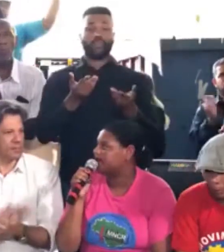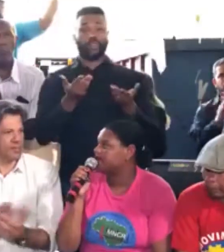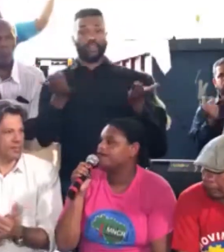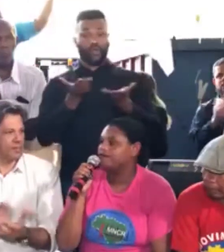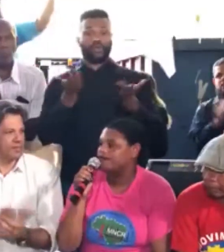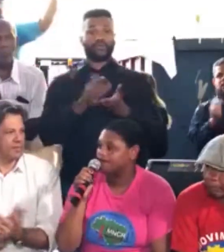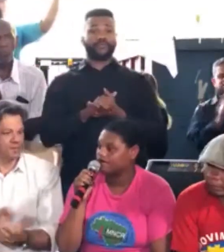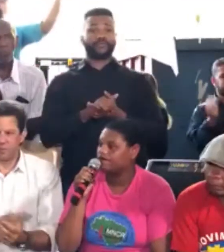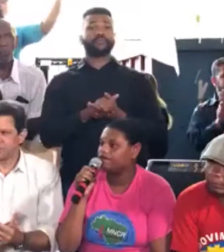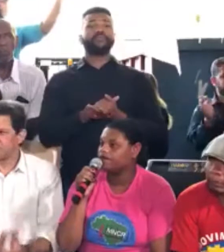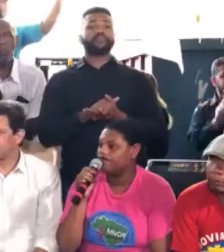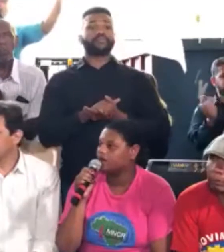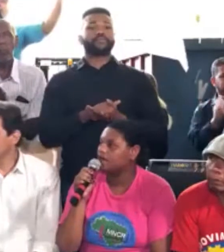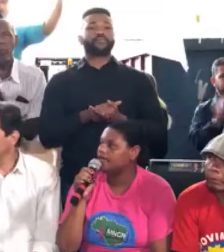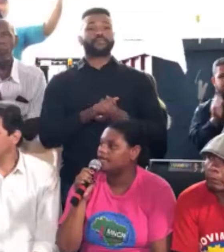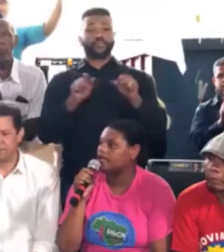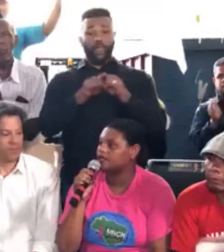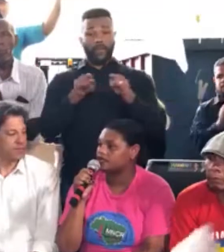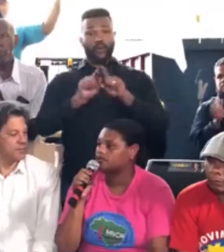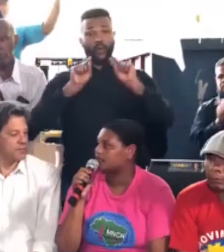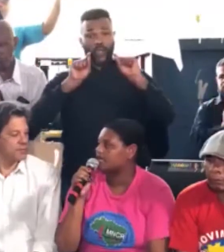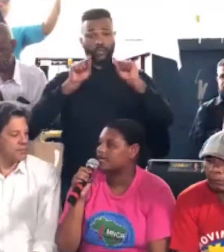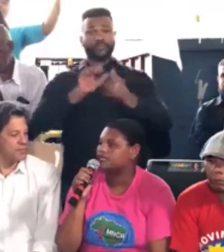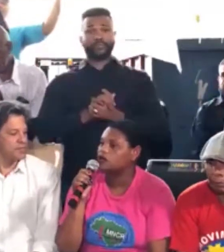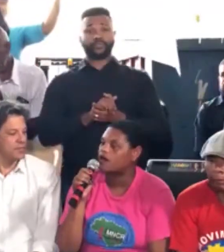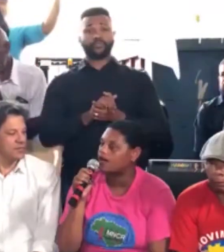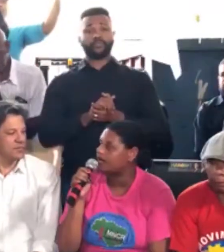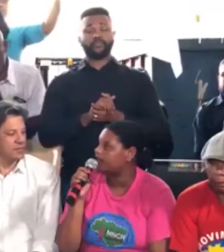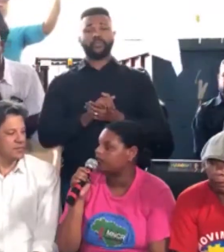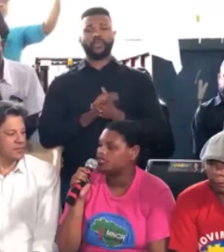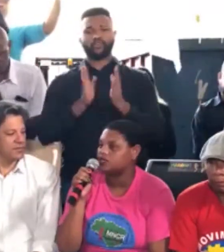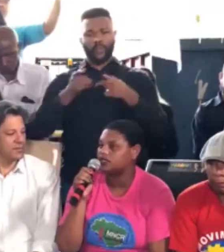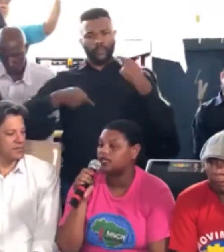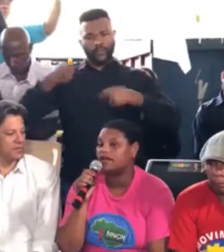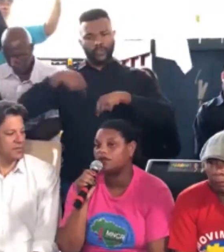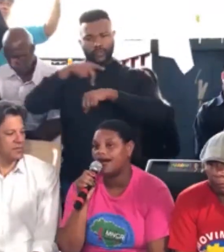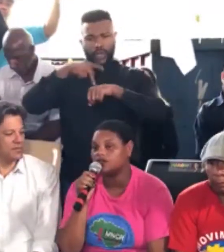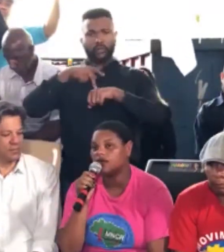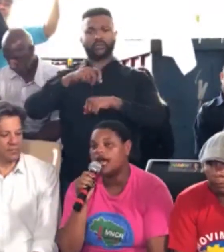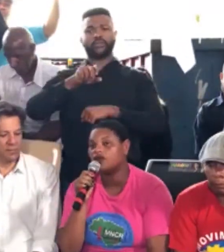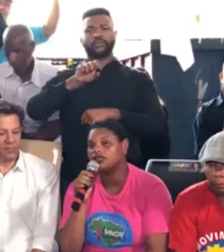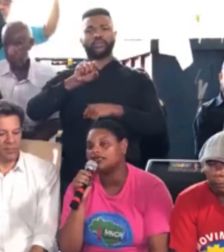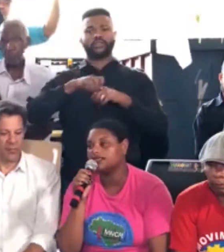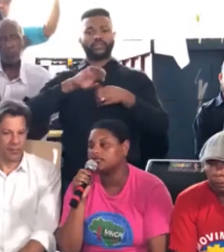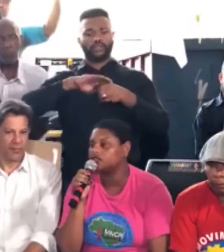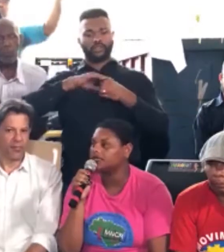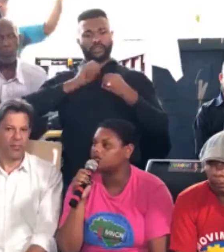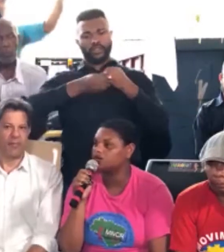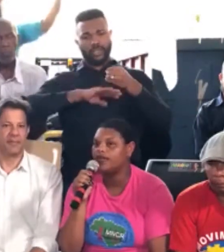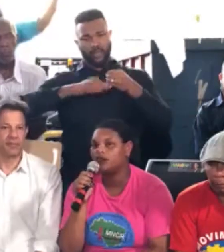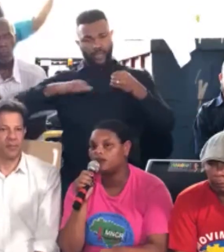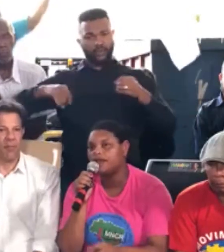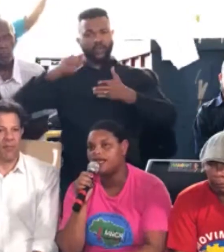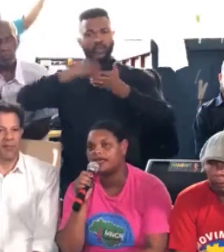reversa. Veio também, casando com a Política Nacional de Saneamento Básico, a contratação dos